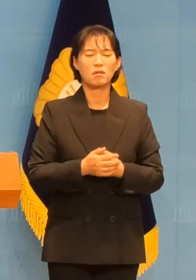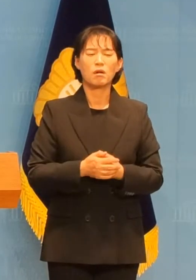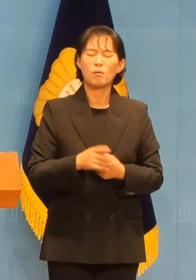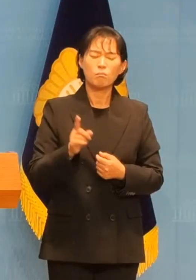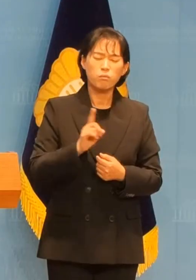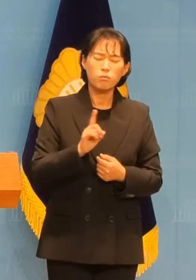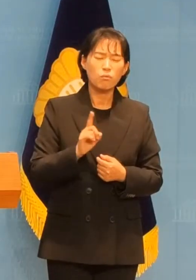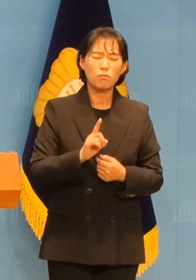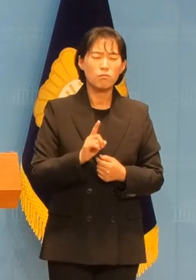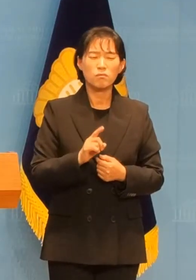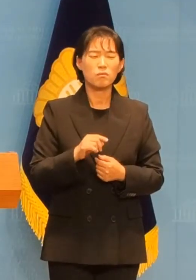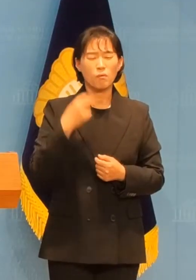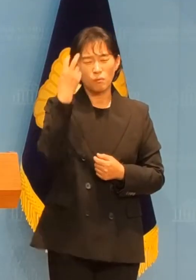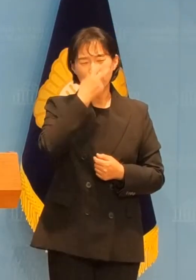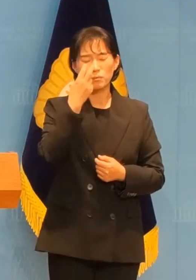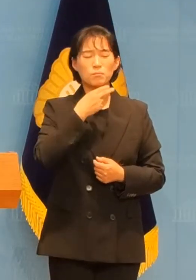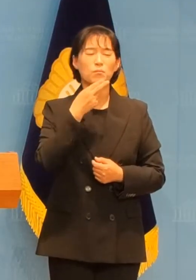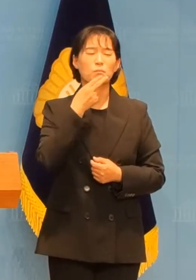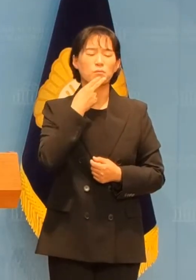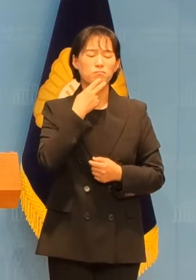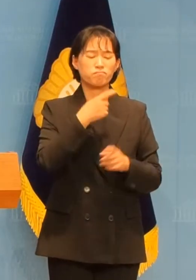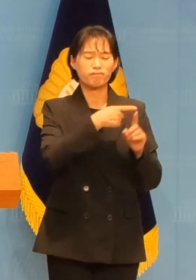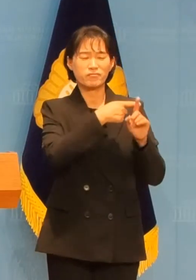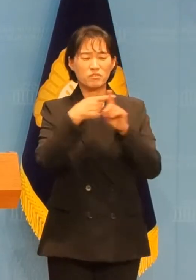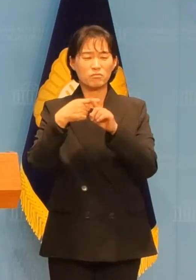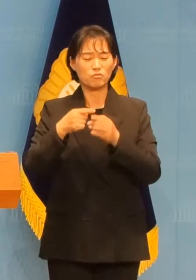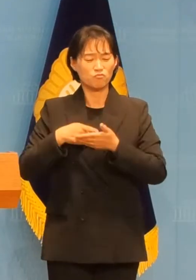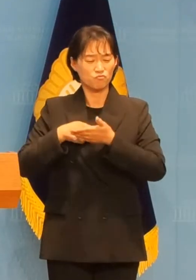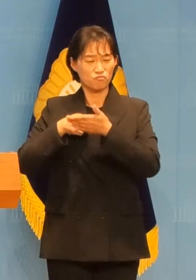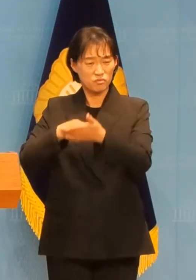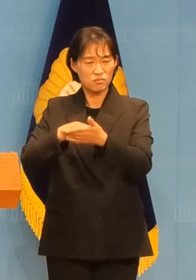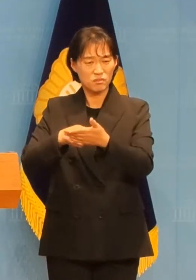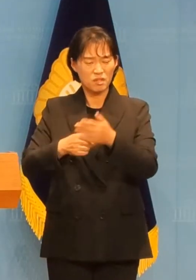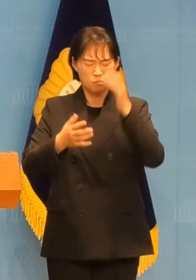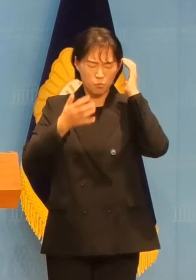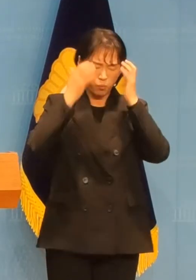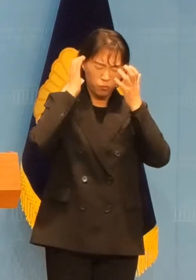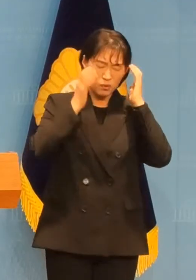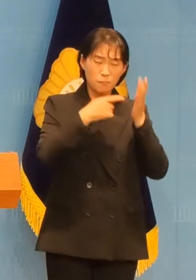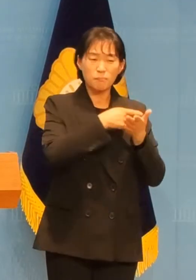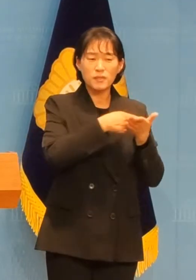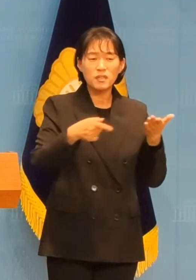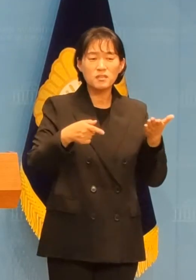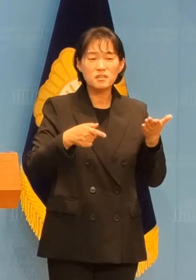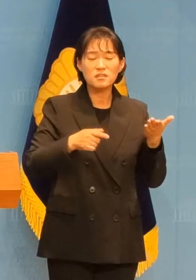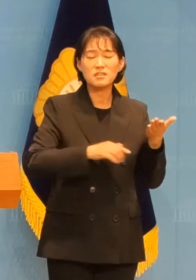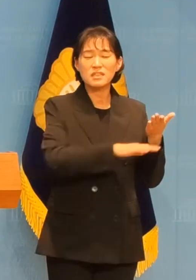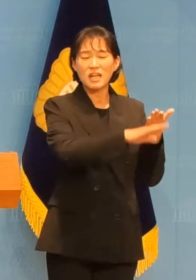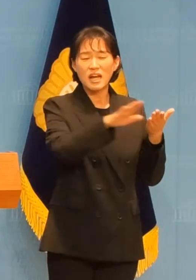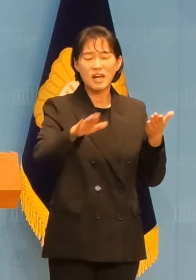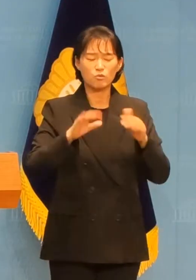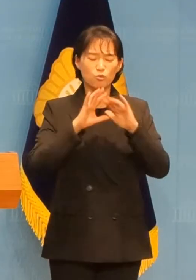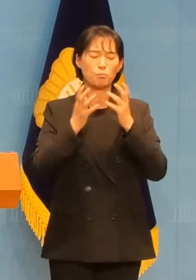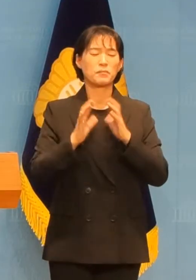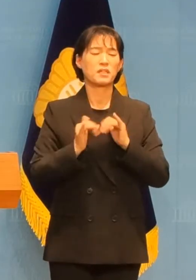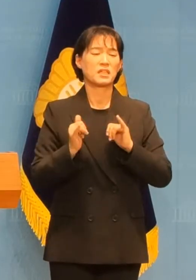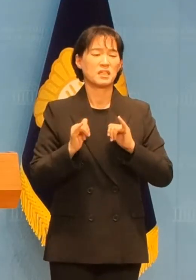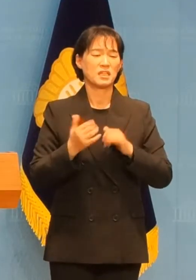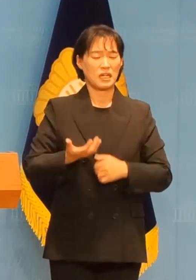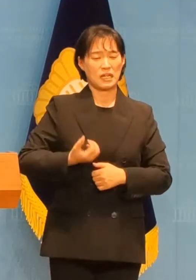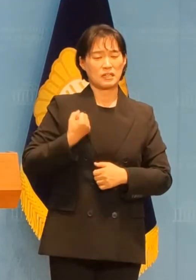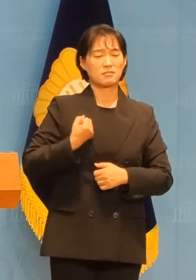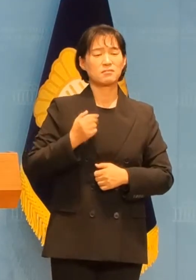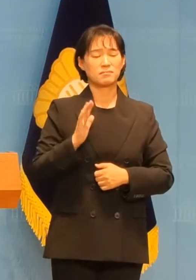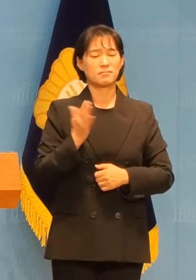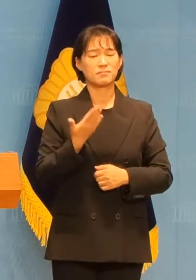공론화 과정도 없는 일방적 추진으로 인한 혼선과 피해는 고스란히 국민에게 돌아갈